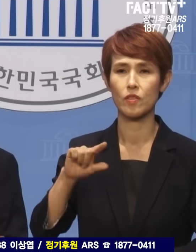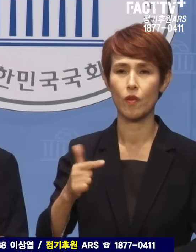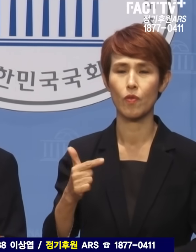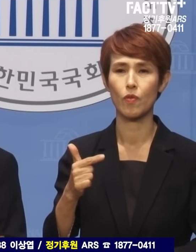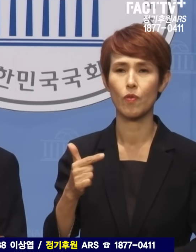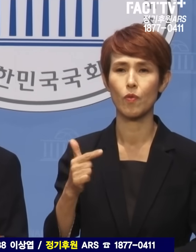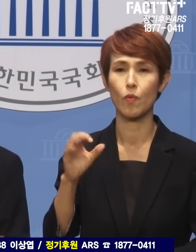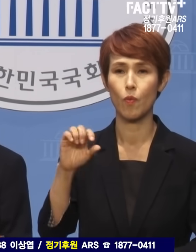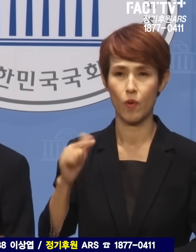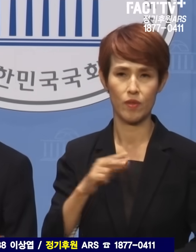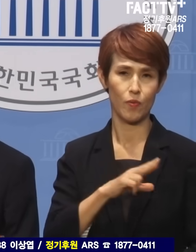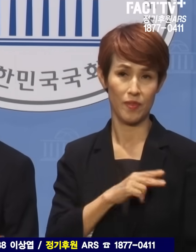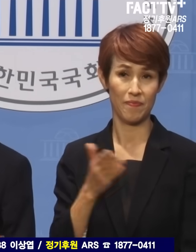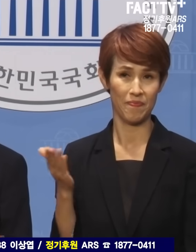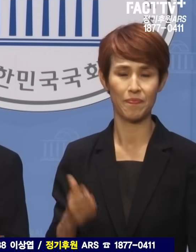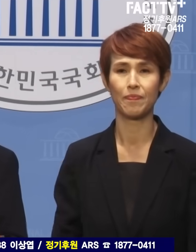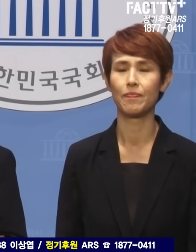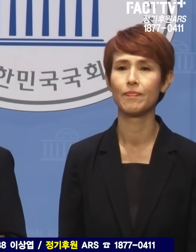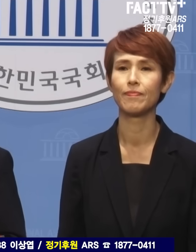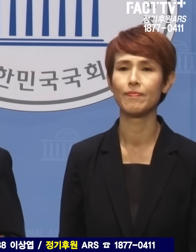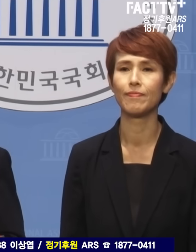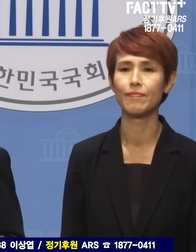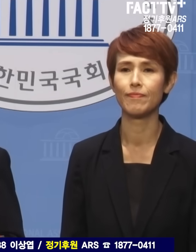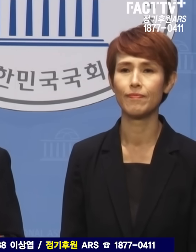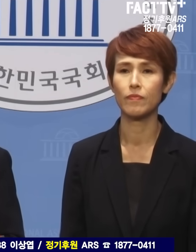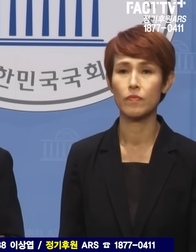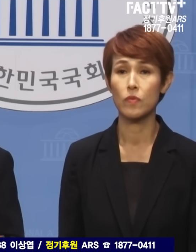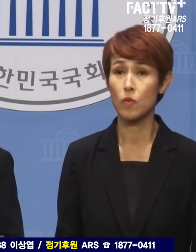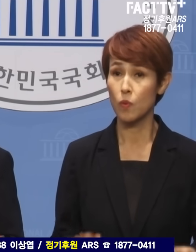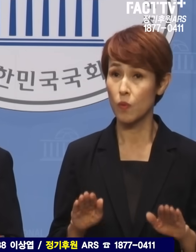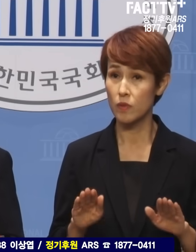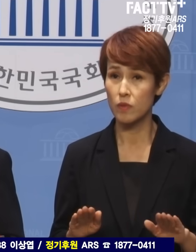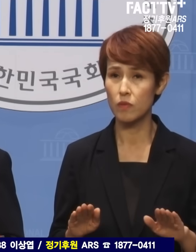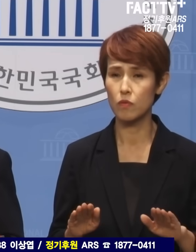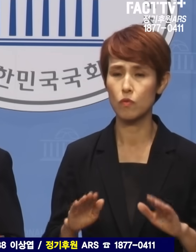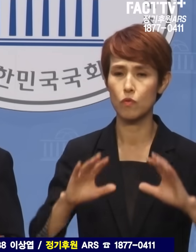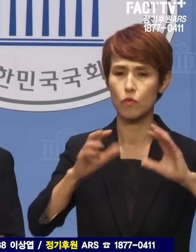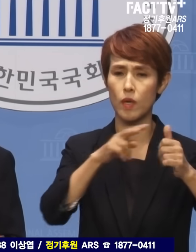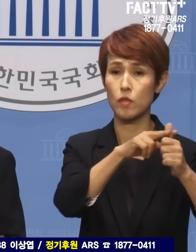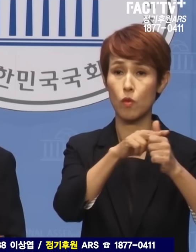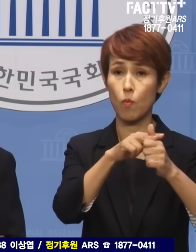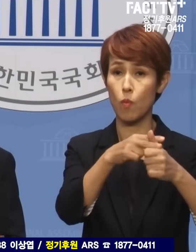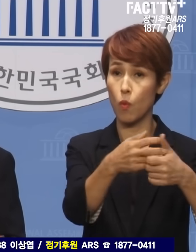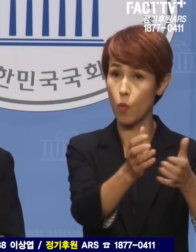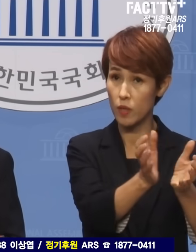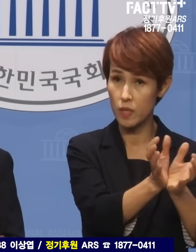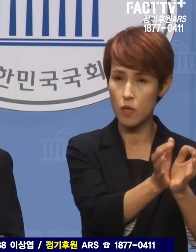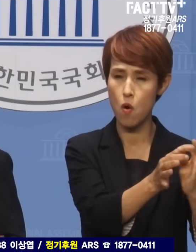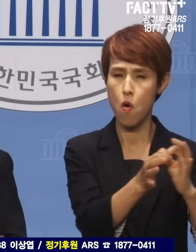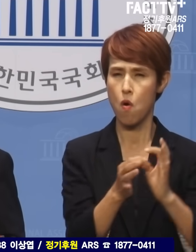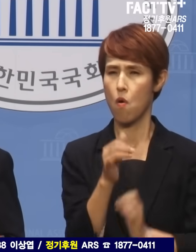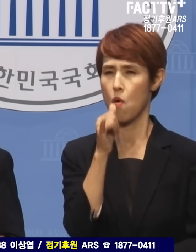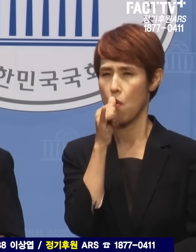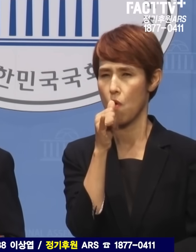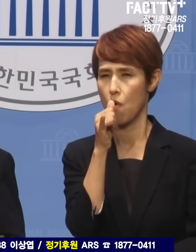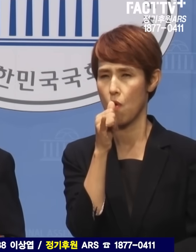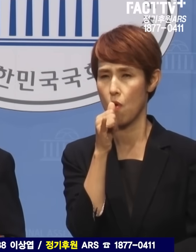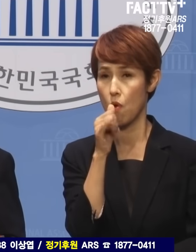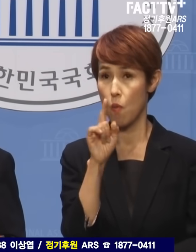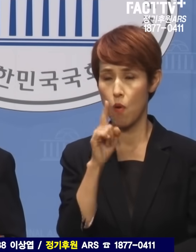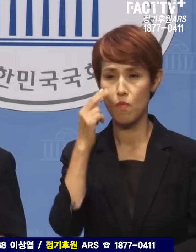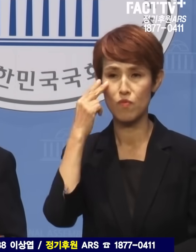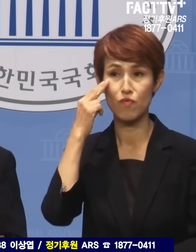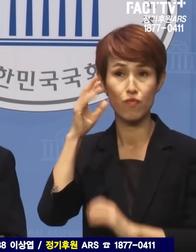국회입니다 오늘은 대한민국 국가정보원이 연루되었다고 하는